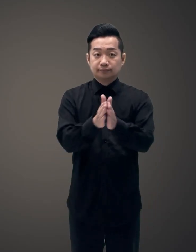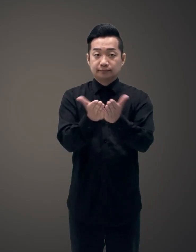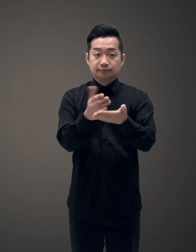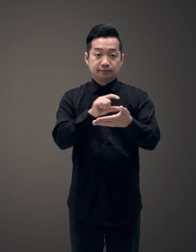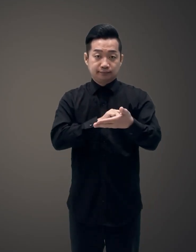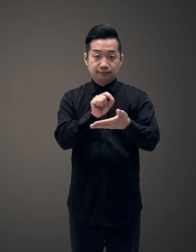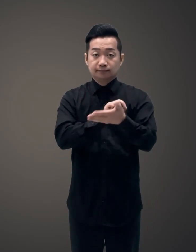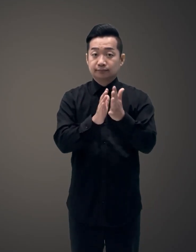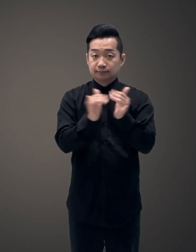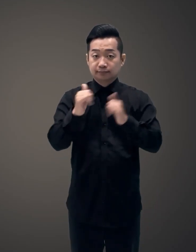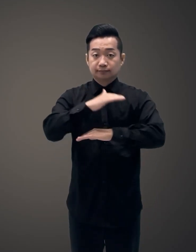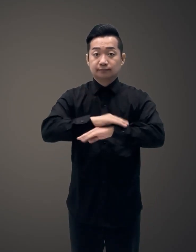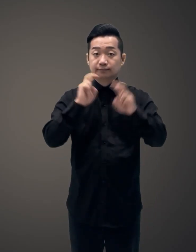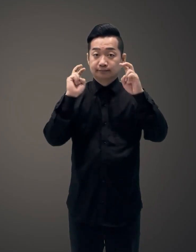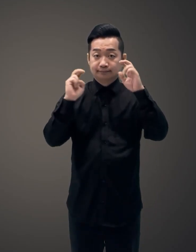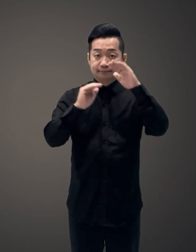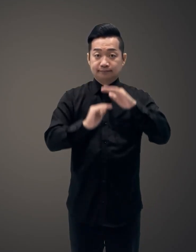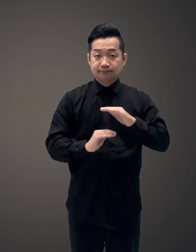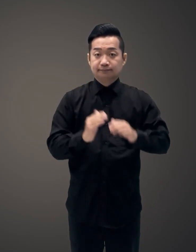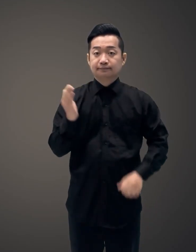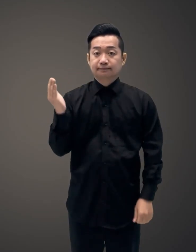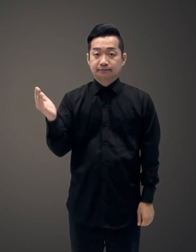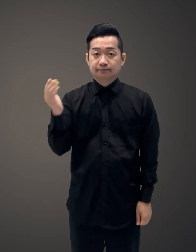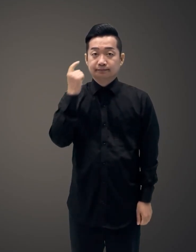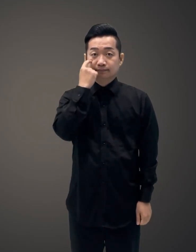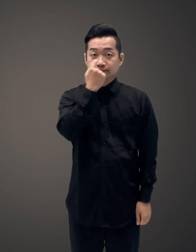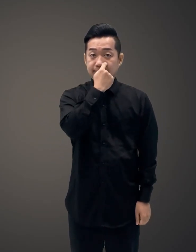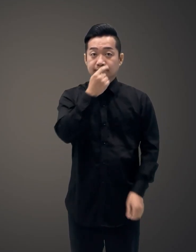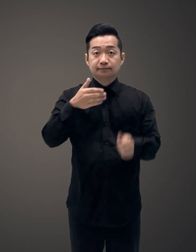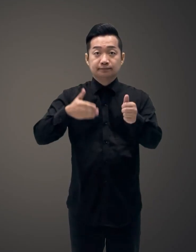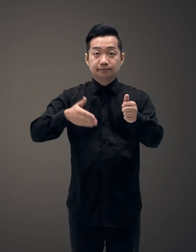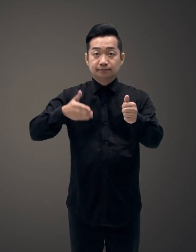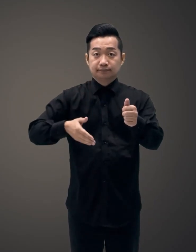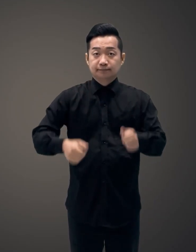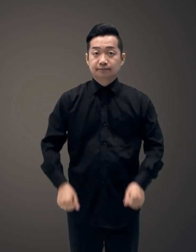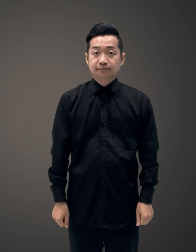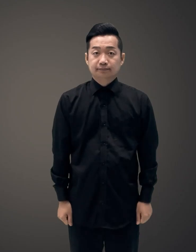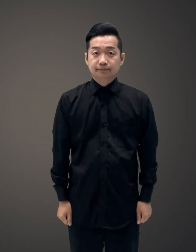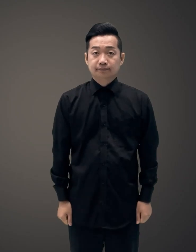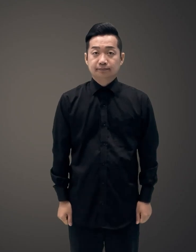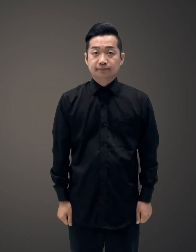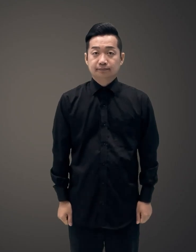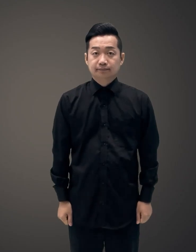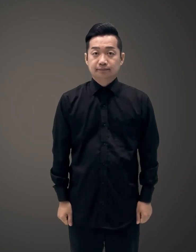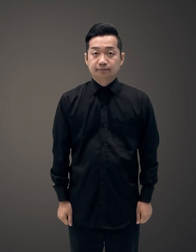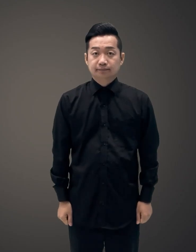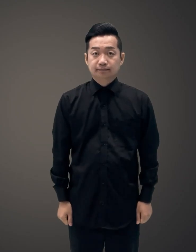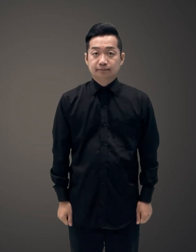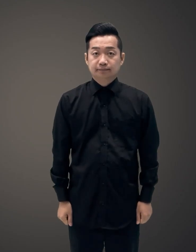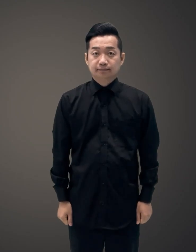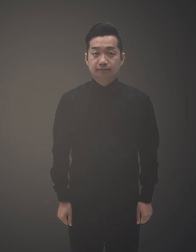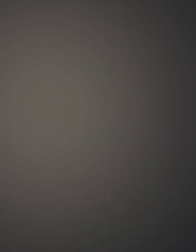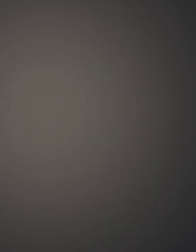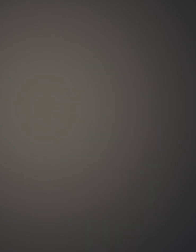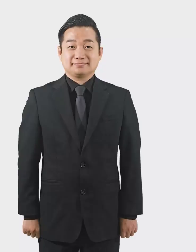도서명 해방하는 철학자. 저자 줄리언 바지니. 출판사 다산북스.